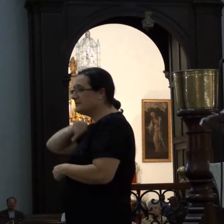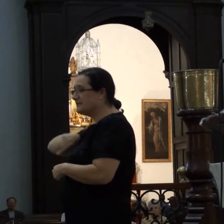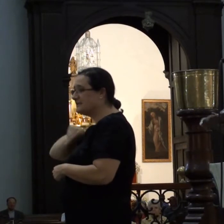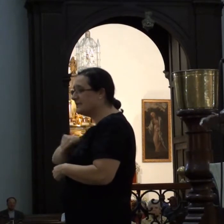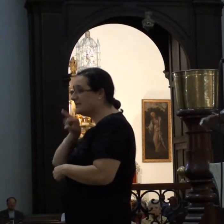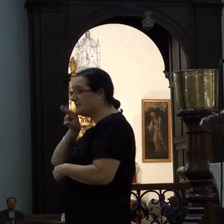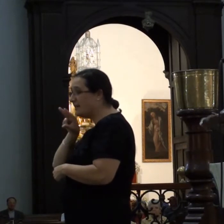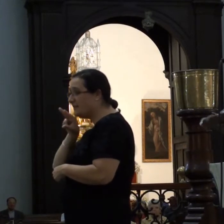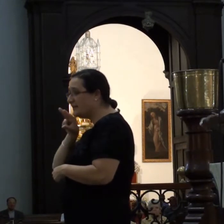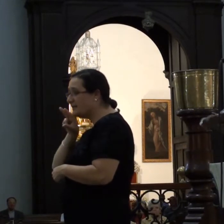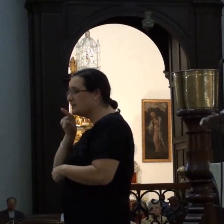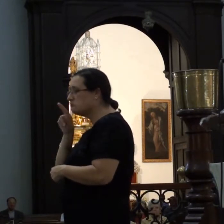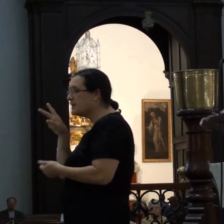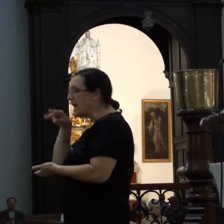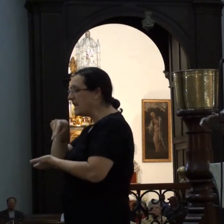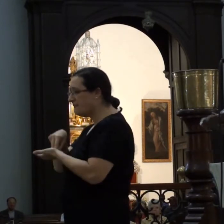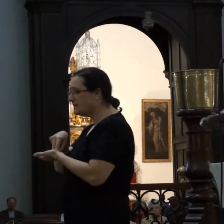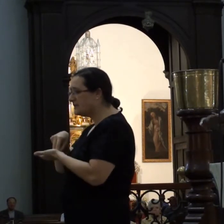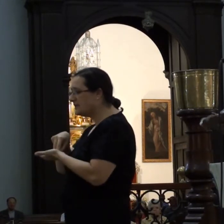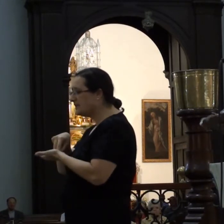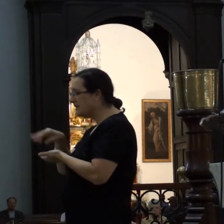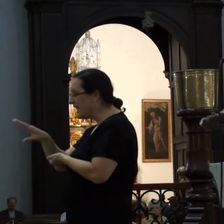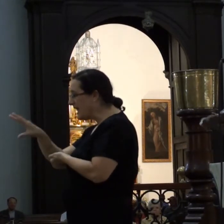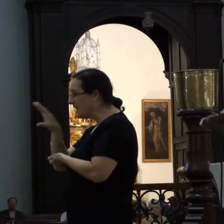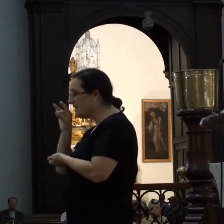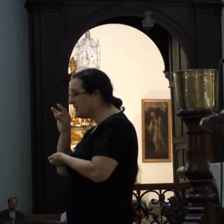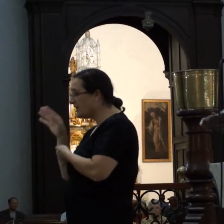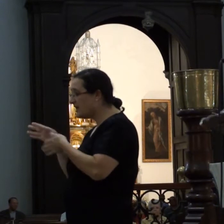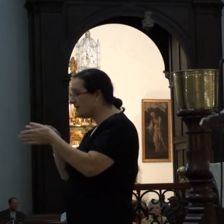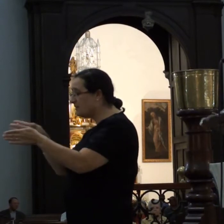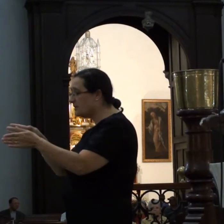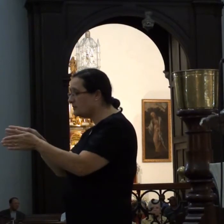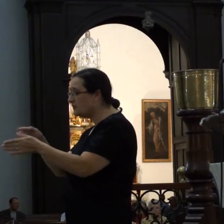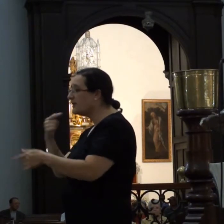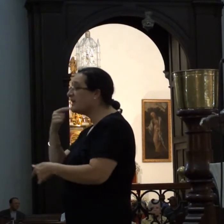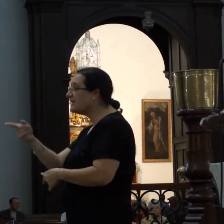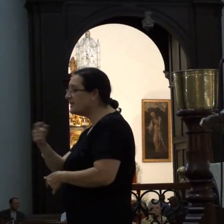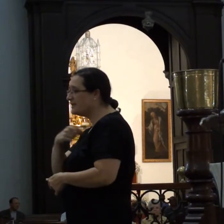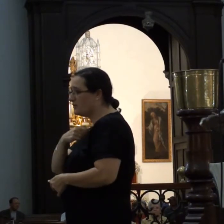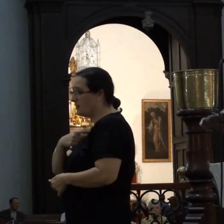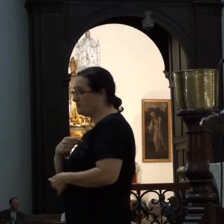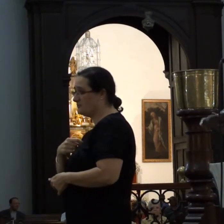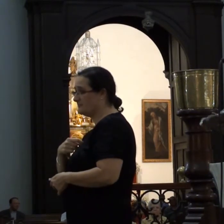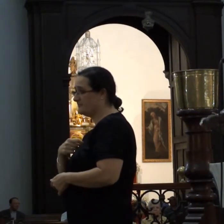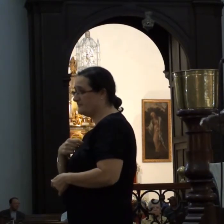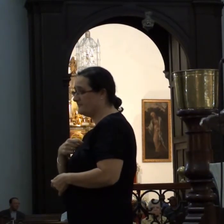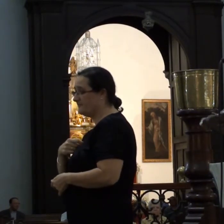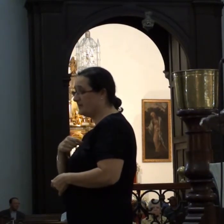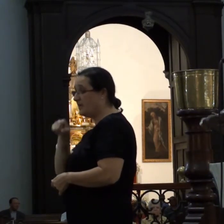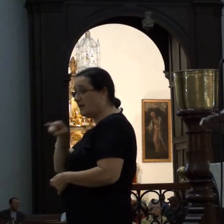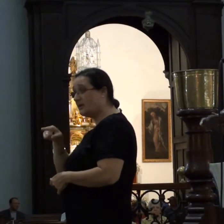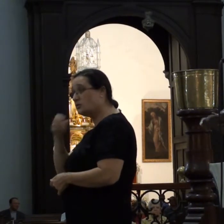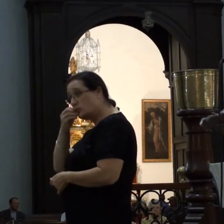Levántate y ve donde te lleve es totalmente